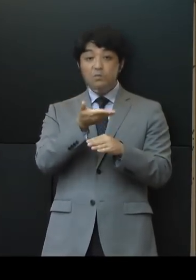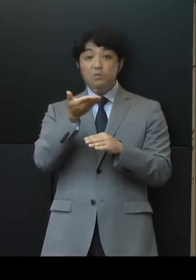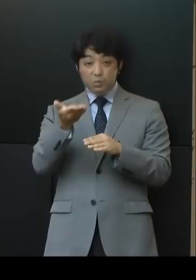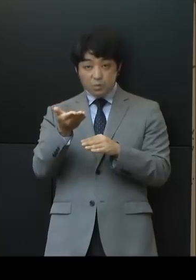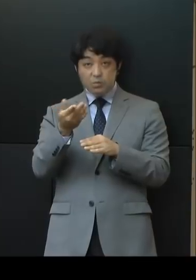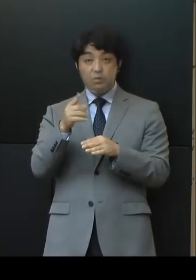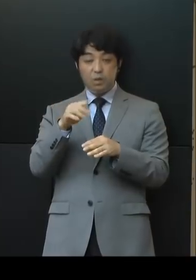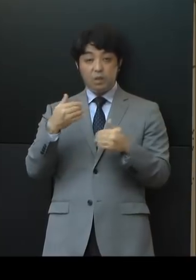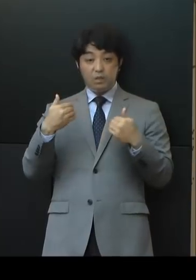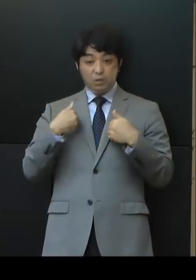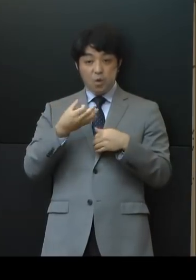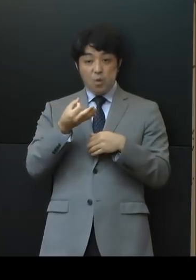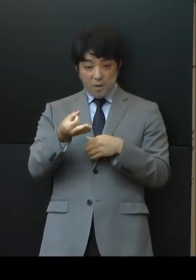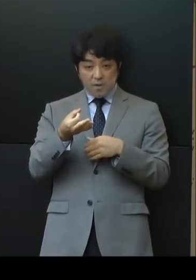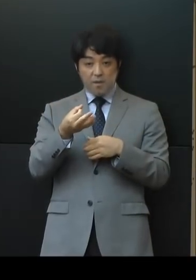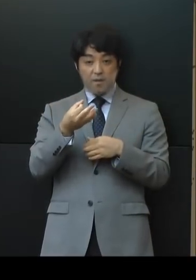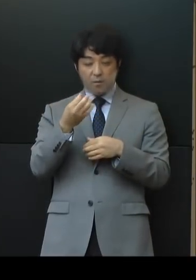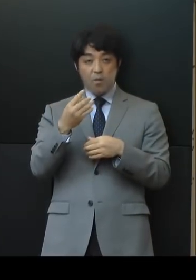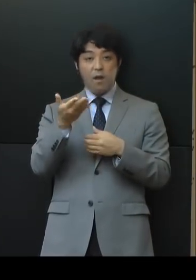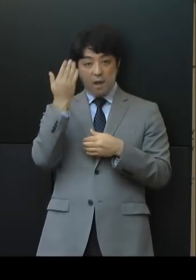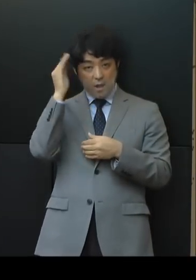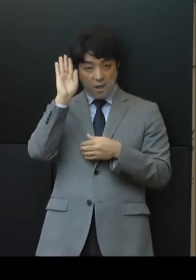ていきたいというふうに考えております。